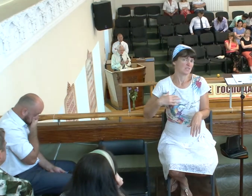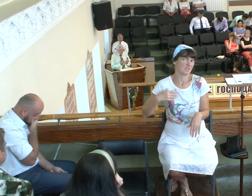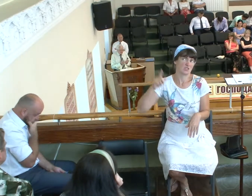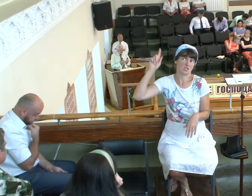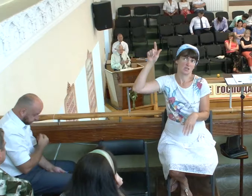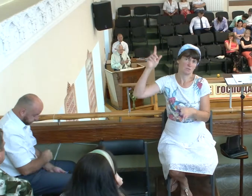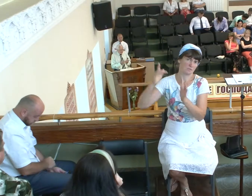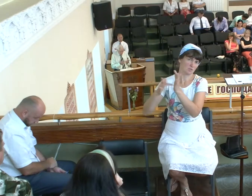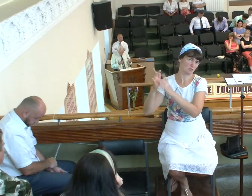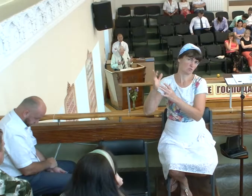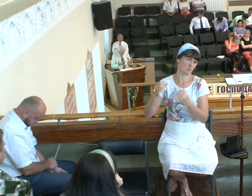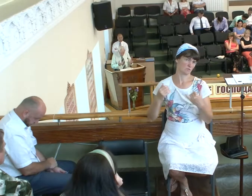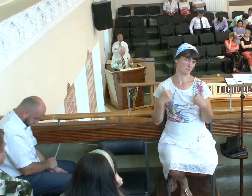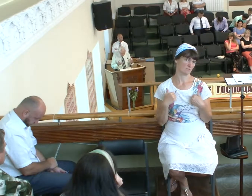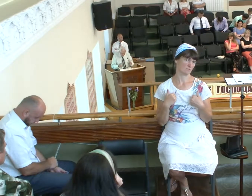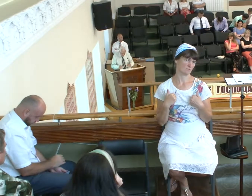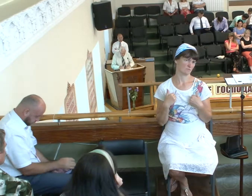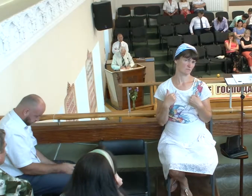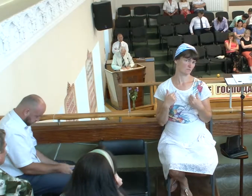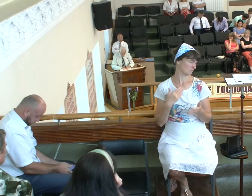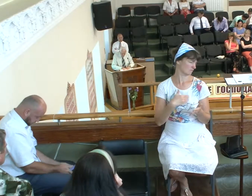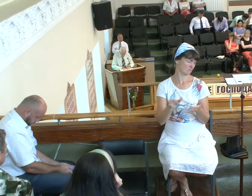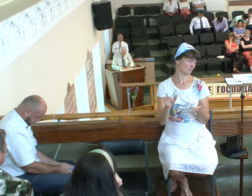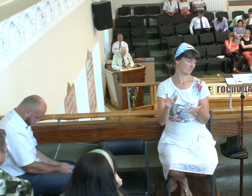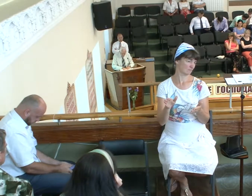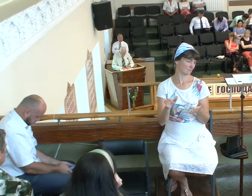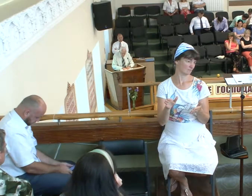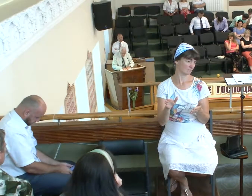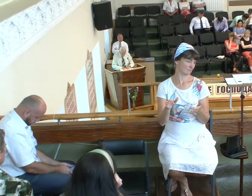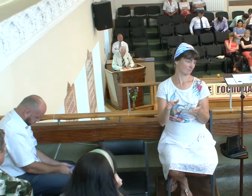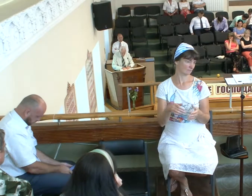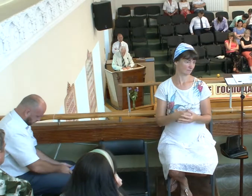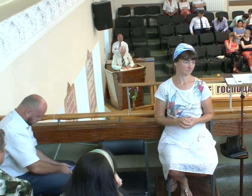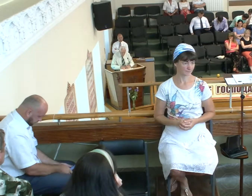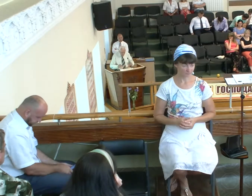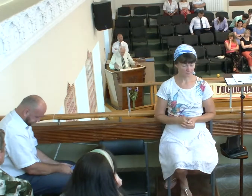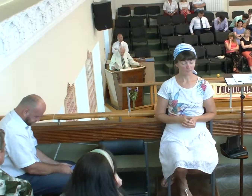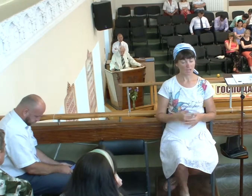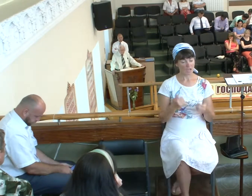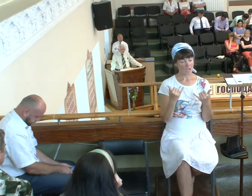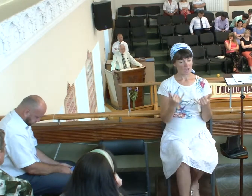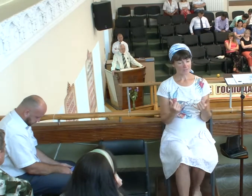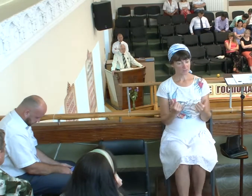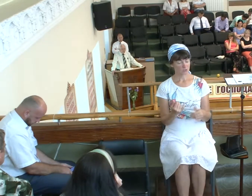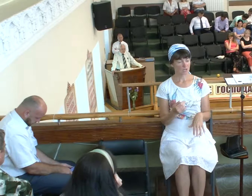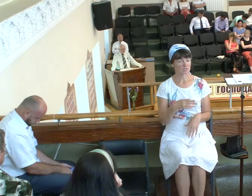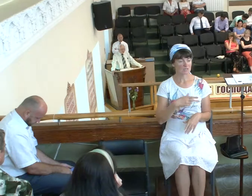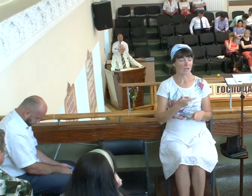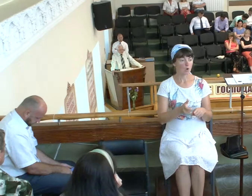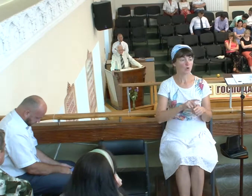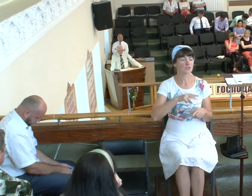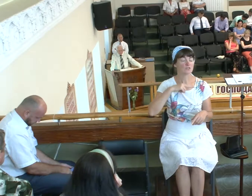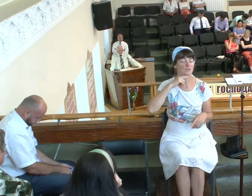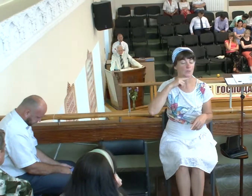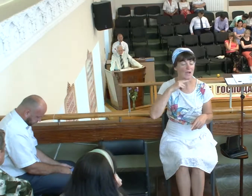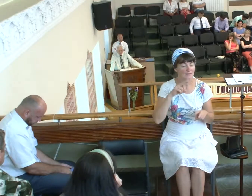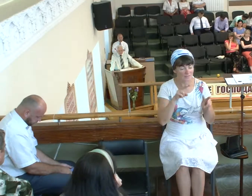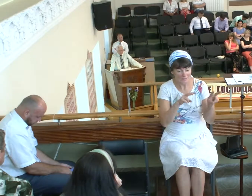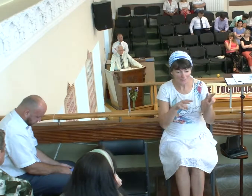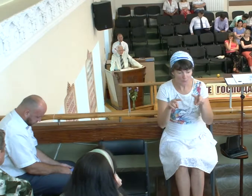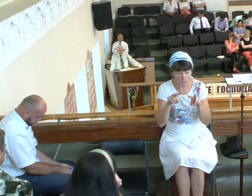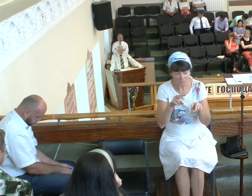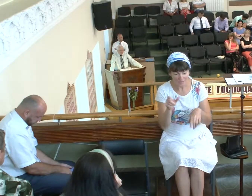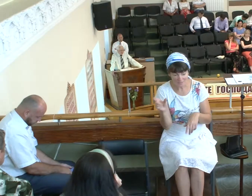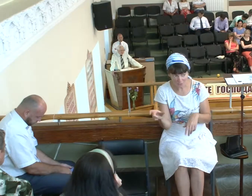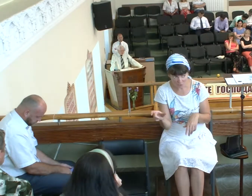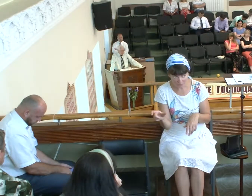ценности. В земной жизни, мне кажется, что Иисус Христос сегодня для большинства людей на